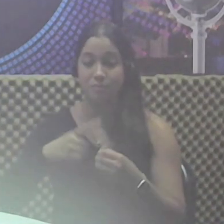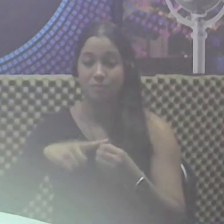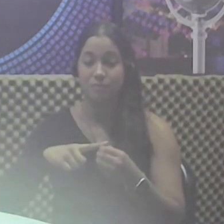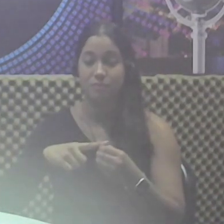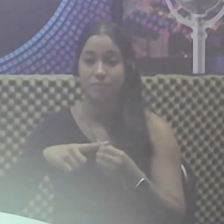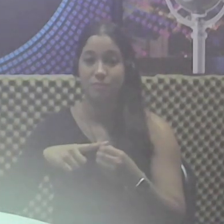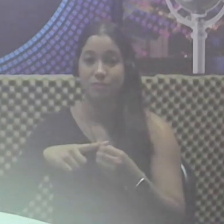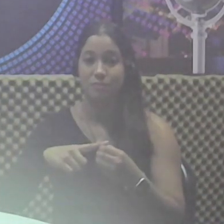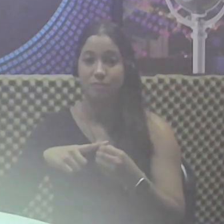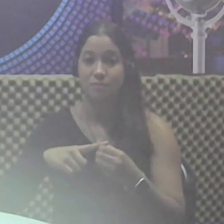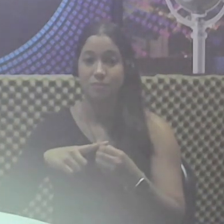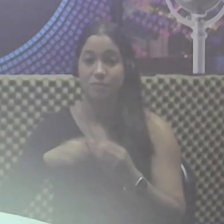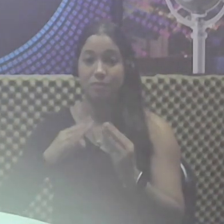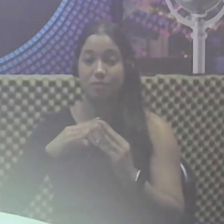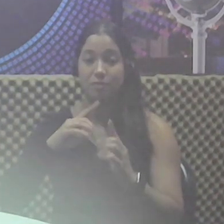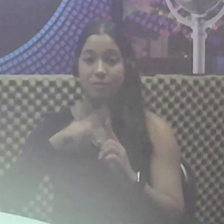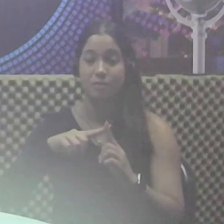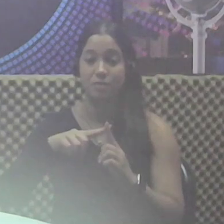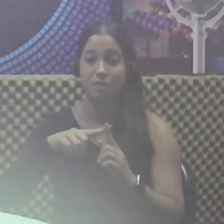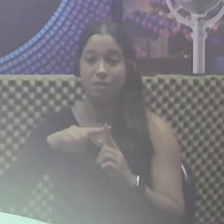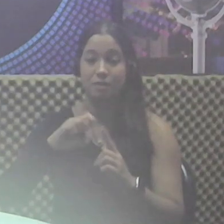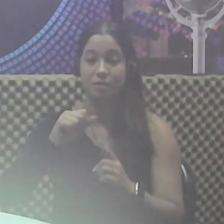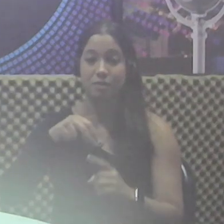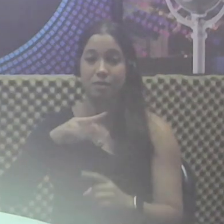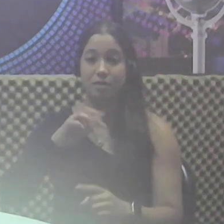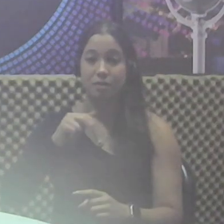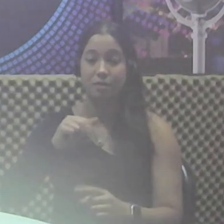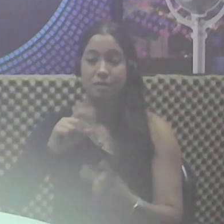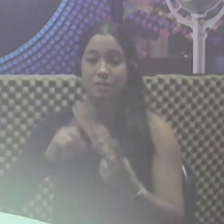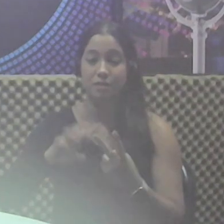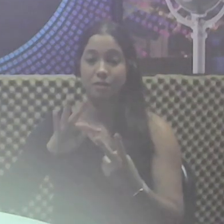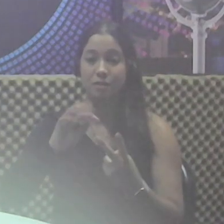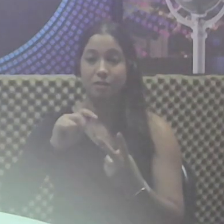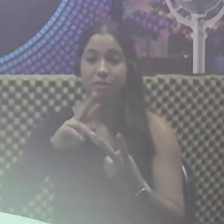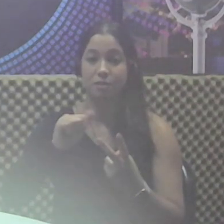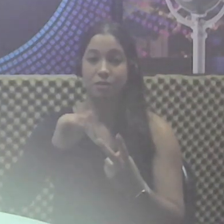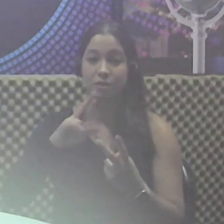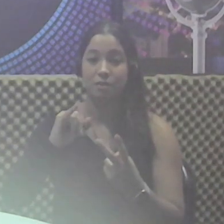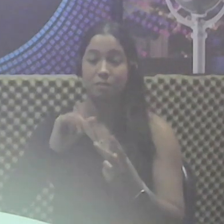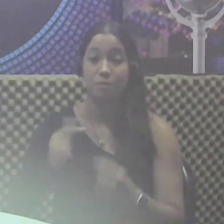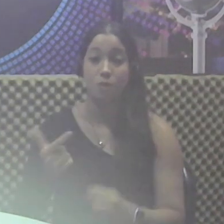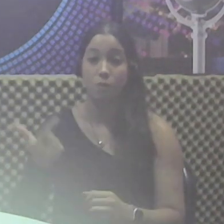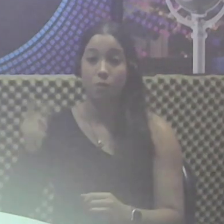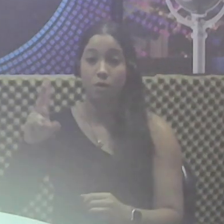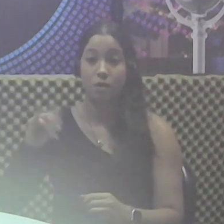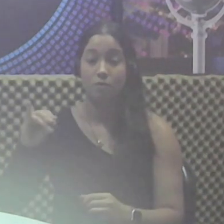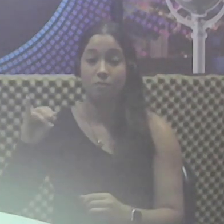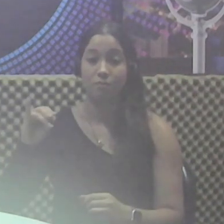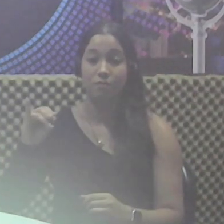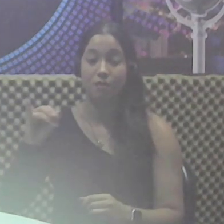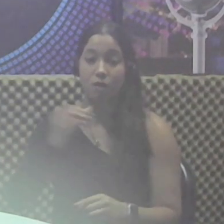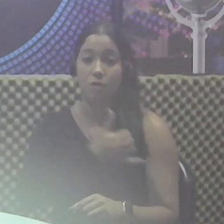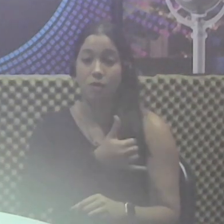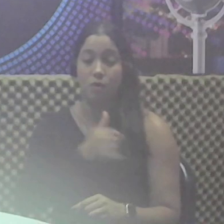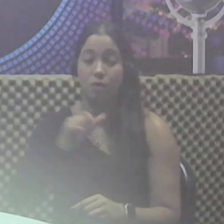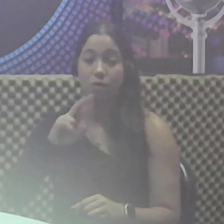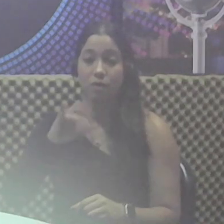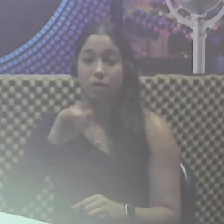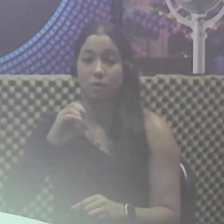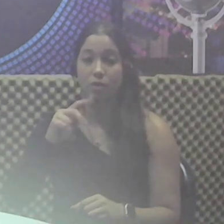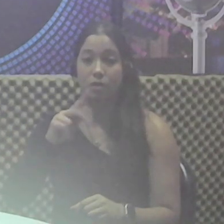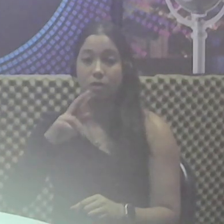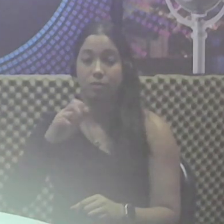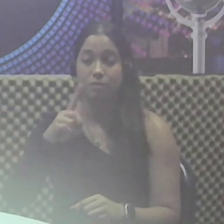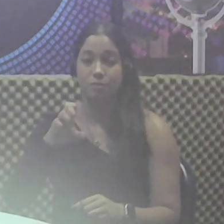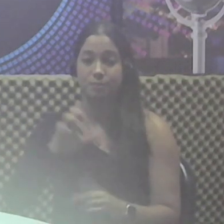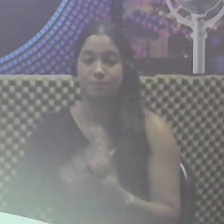de Capela de Santana e Taquari. O outro seguirá para a Prefeitura de Rio Grande. Para organizar as